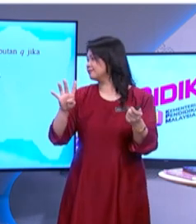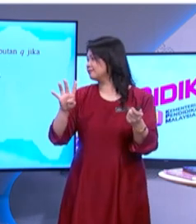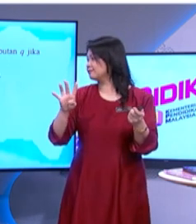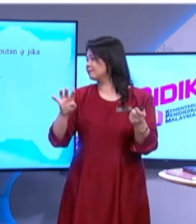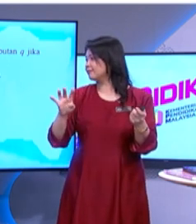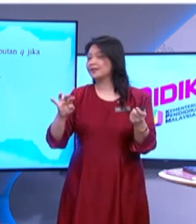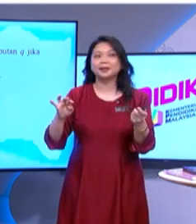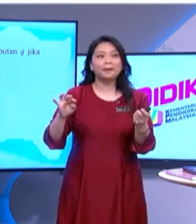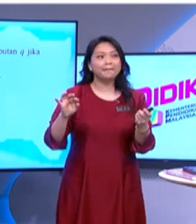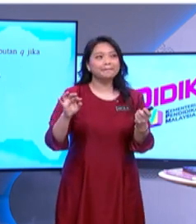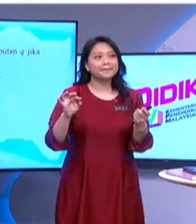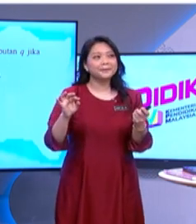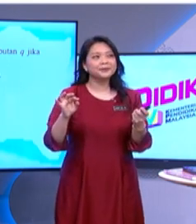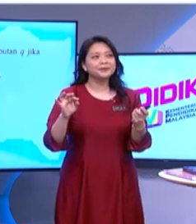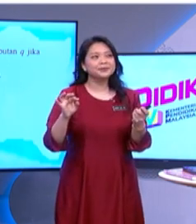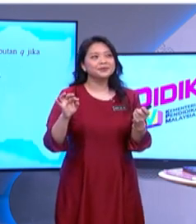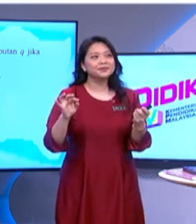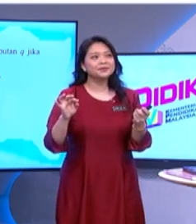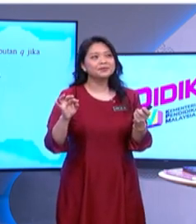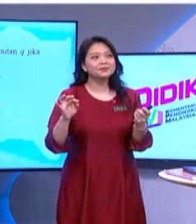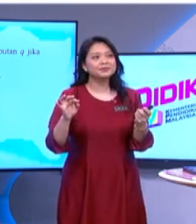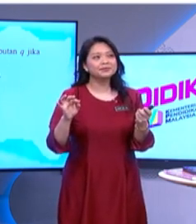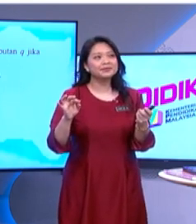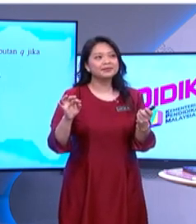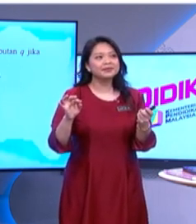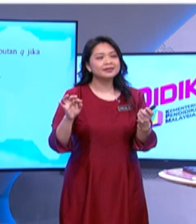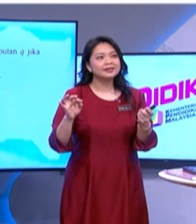Hai tinggal mereka masing-masing sedang Jawa dan menulis jawaban mereka